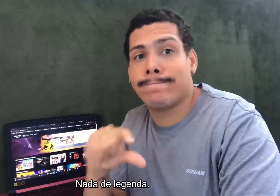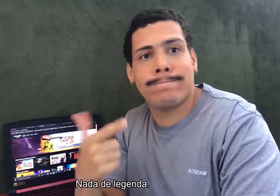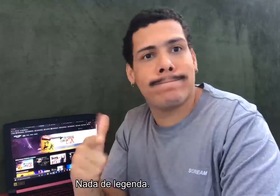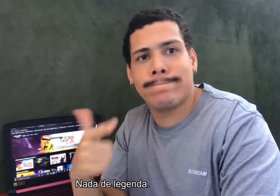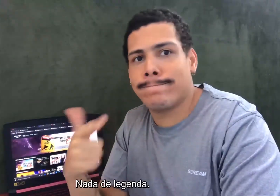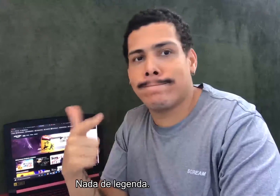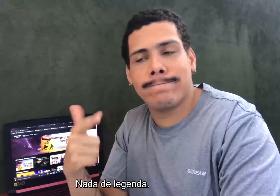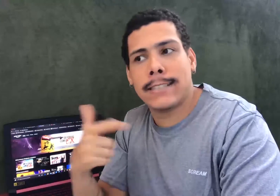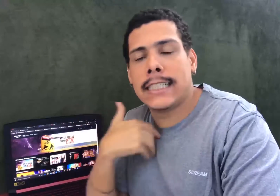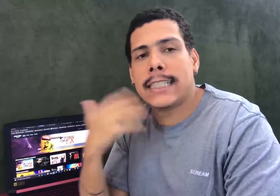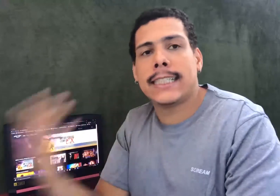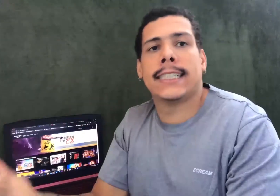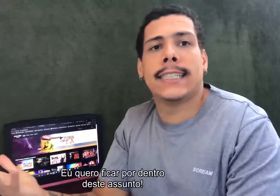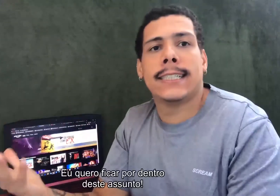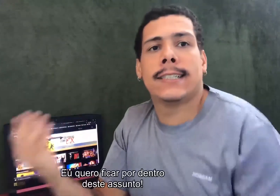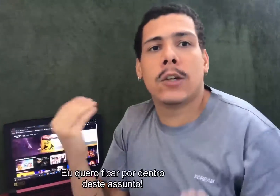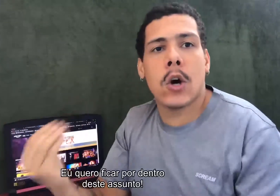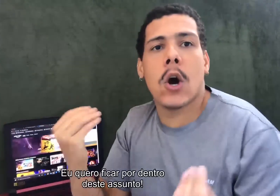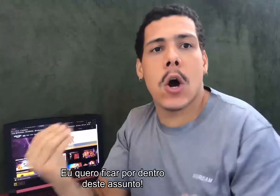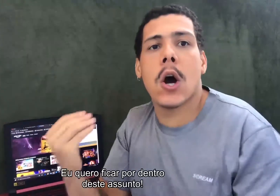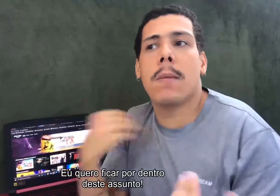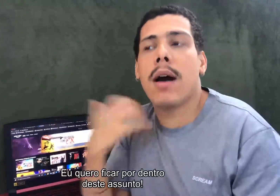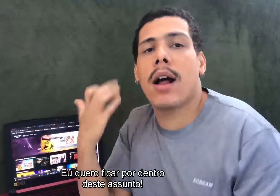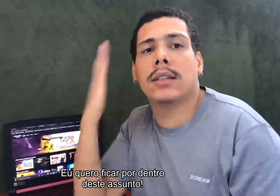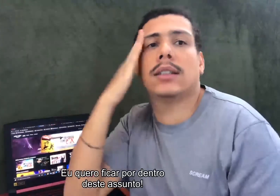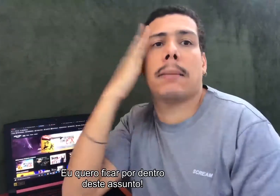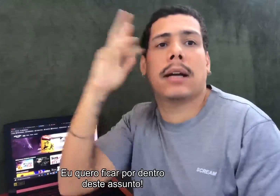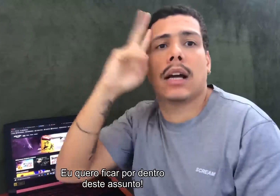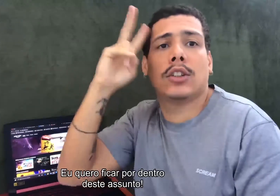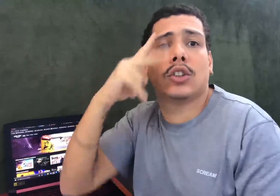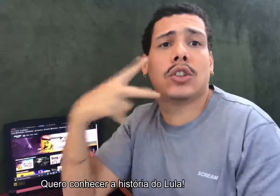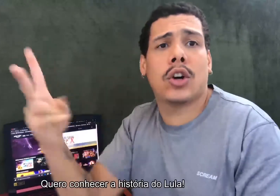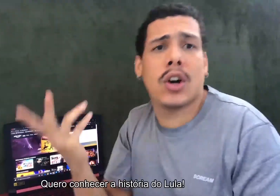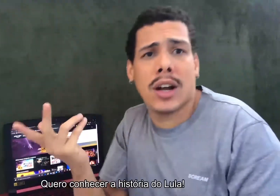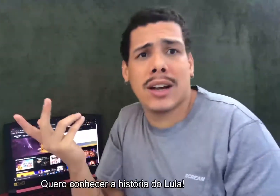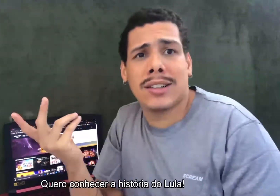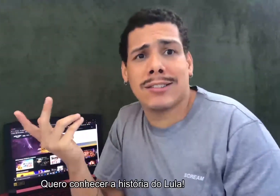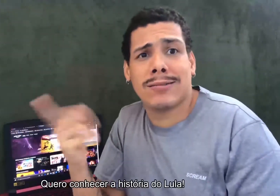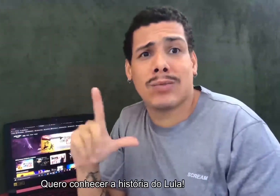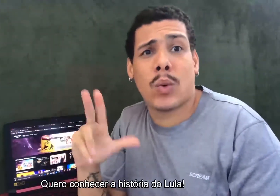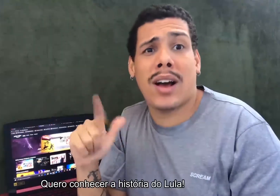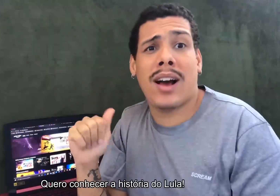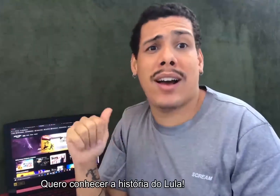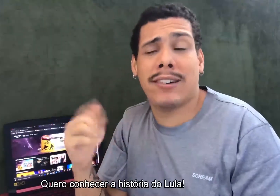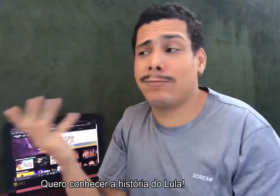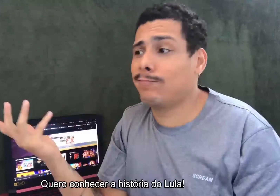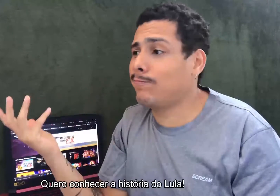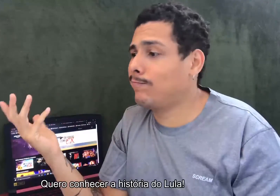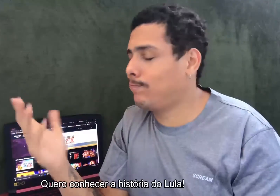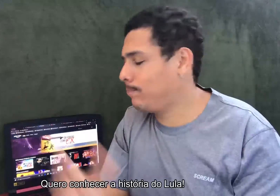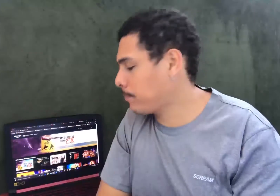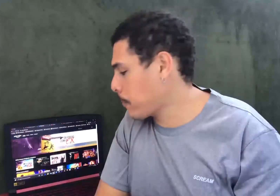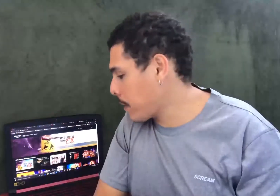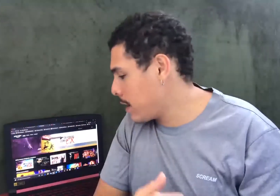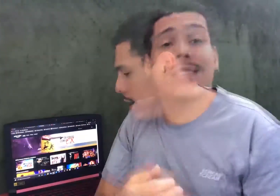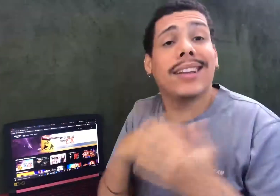Nada de legenda. Eu quero ficar por dentro desse assunto, quero conhecer a história do Lula. Isso